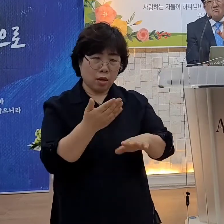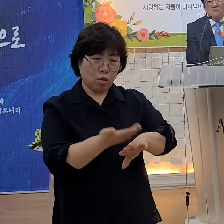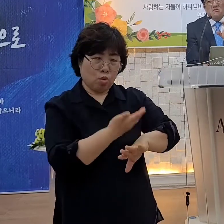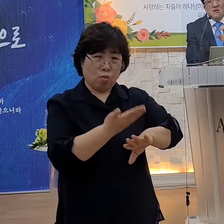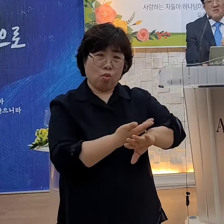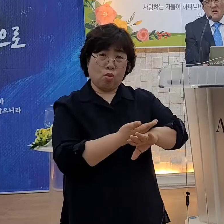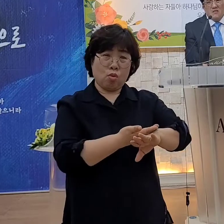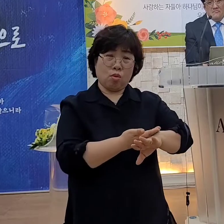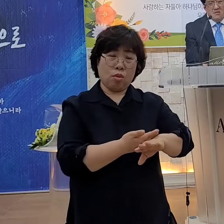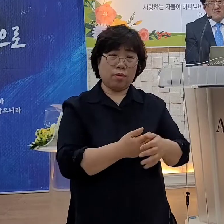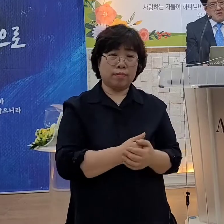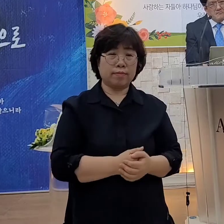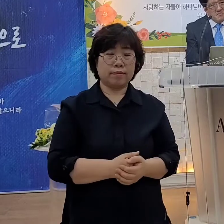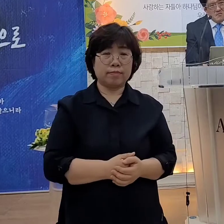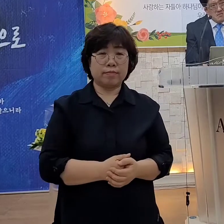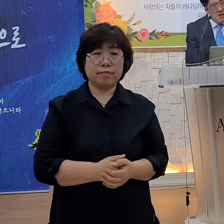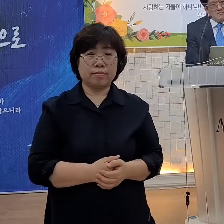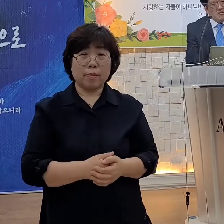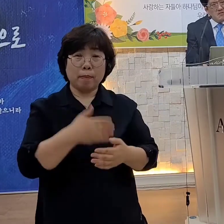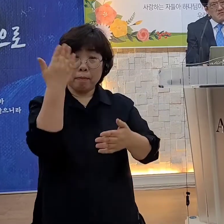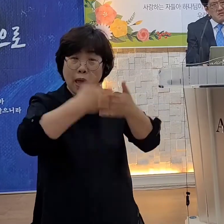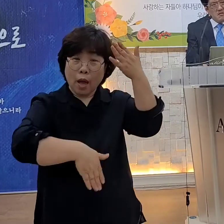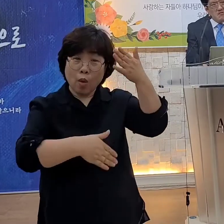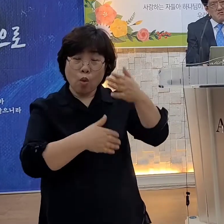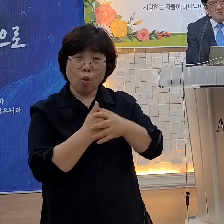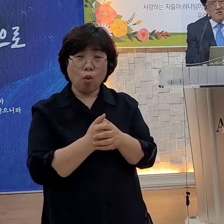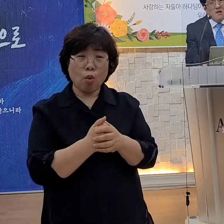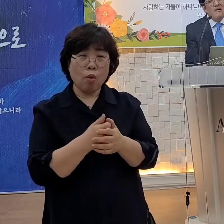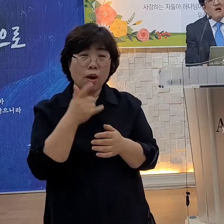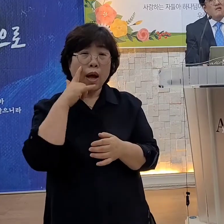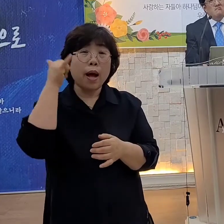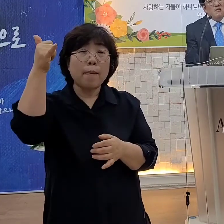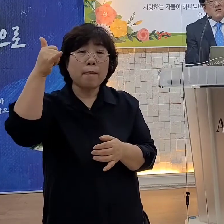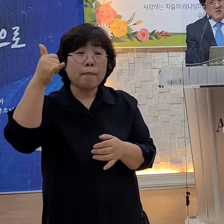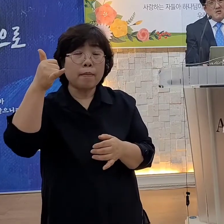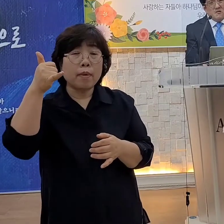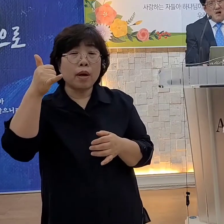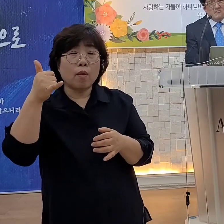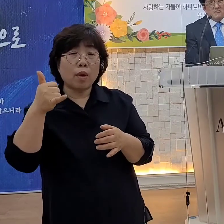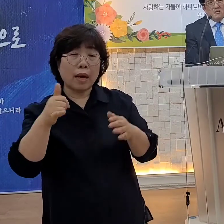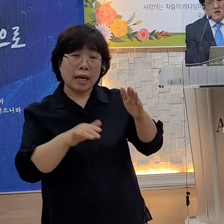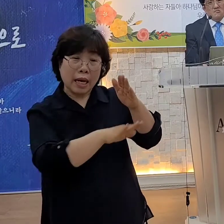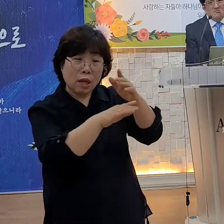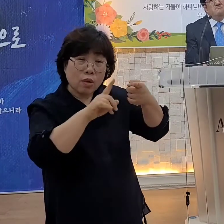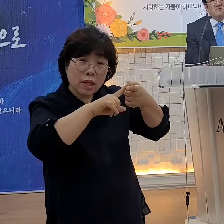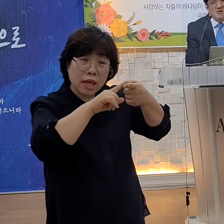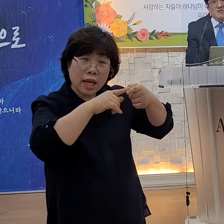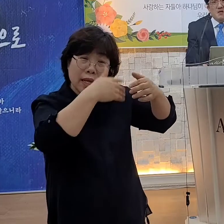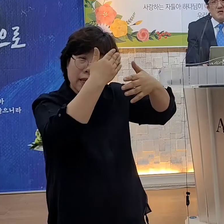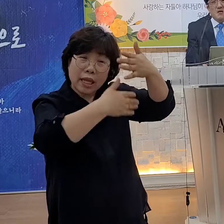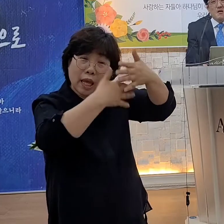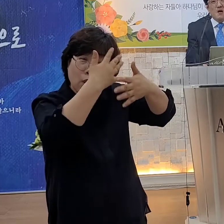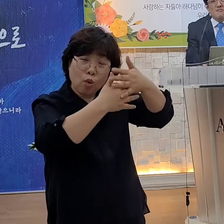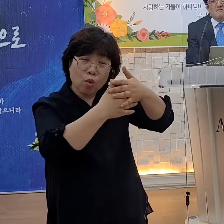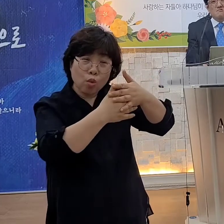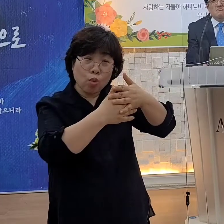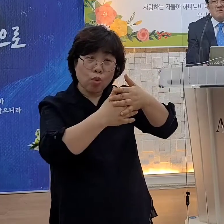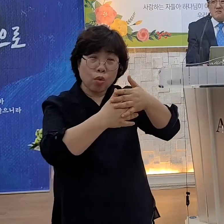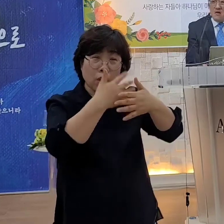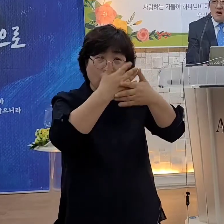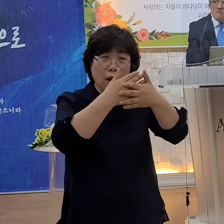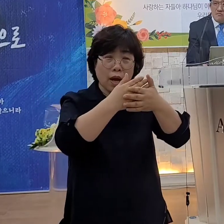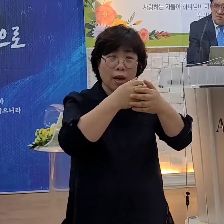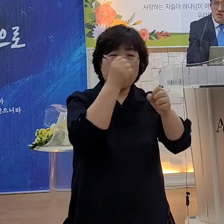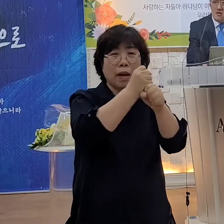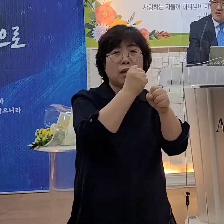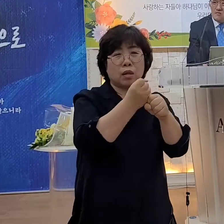그래서 이제 조폭 얘기는 제가 다 편집으로 다 잘라버렸어요. 그리고 오늘 가족에 대한 얘기만 가급적 한 5, 6분 되는데 한번 쭉 보세요.